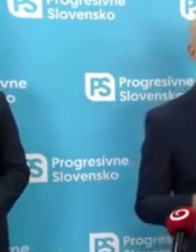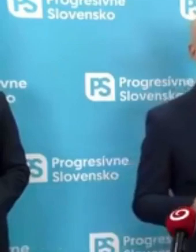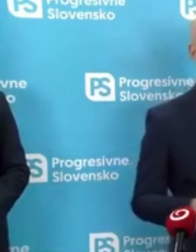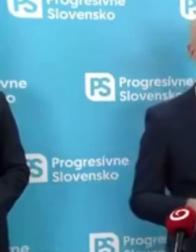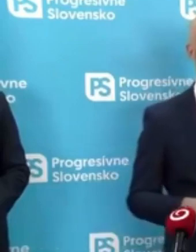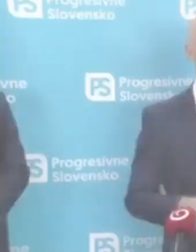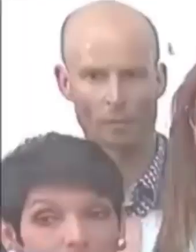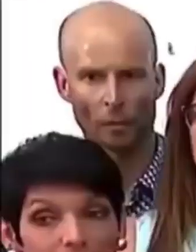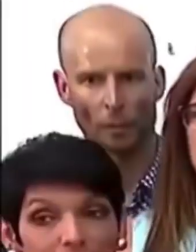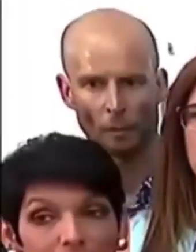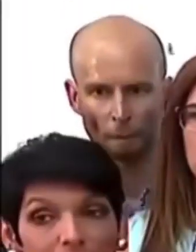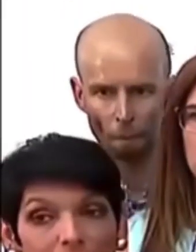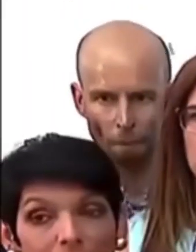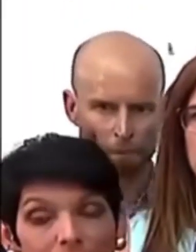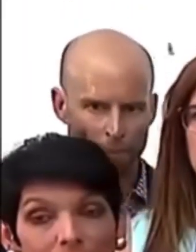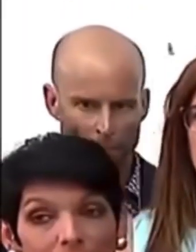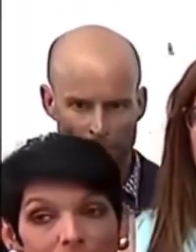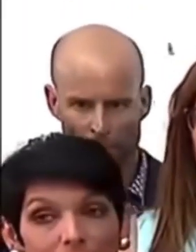ako gej.